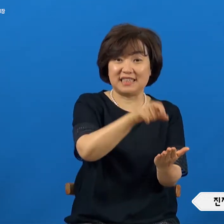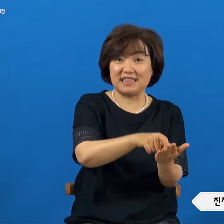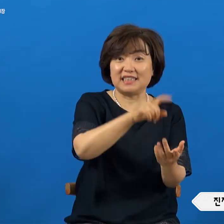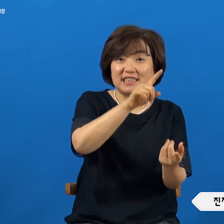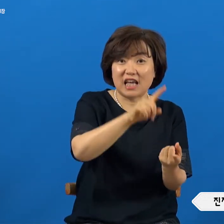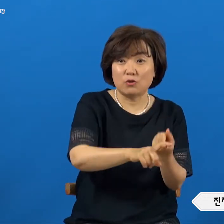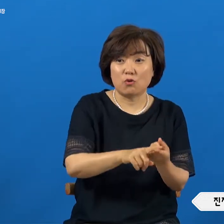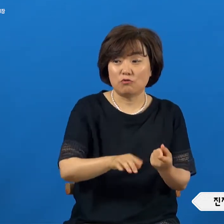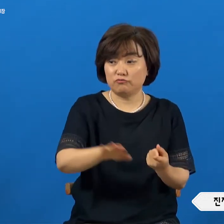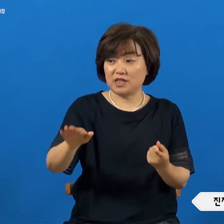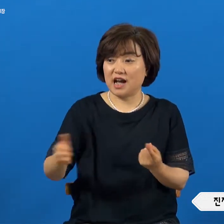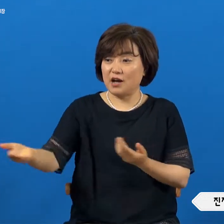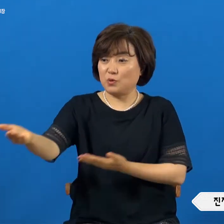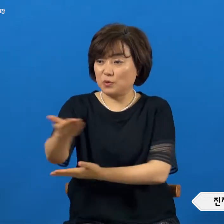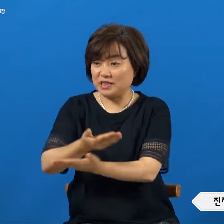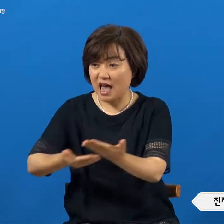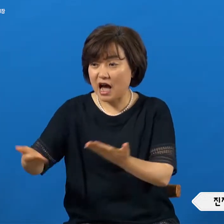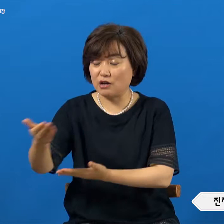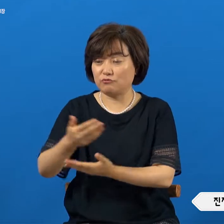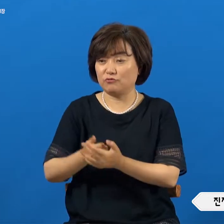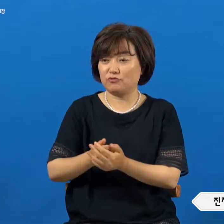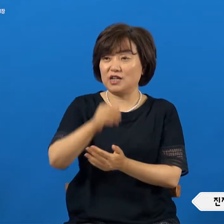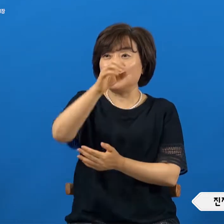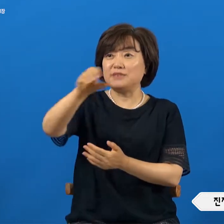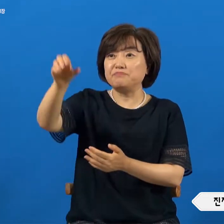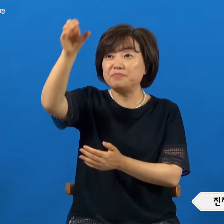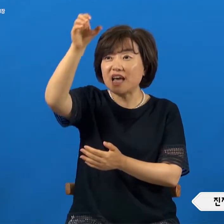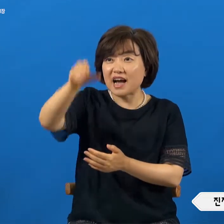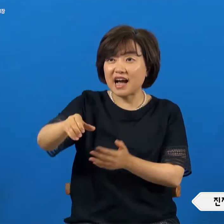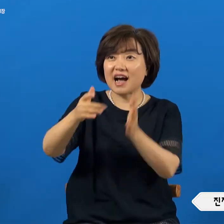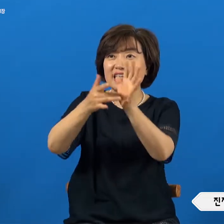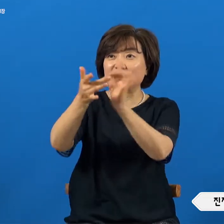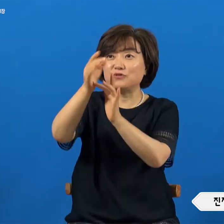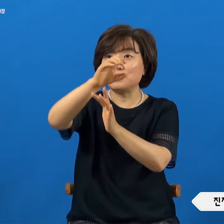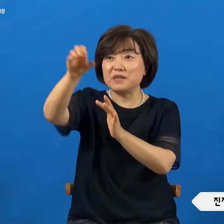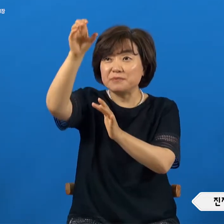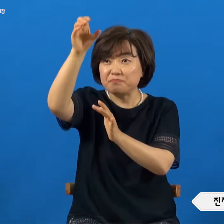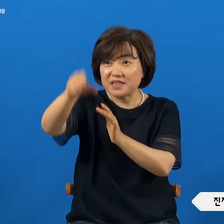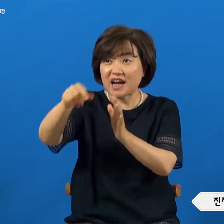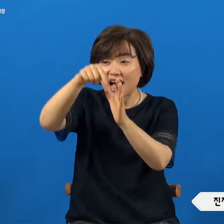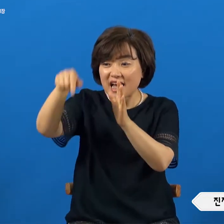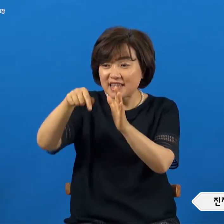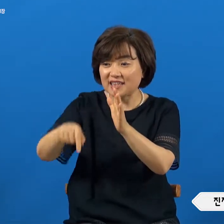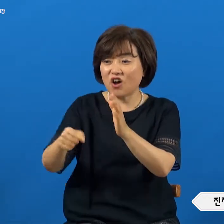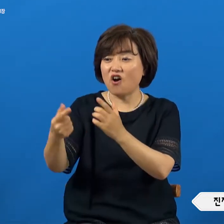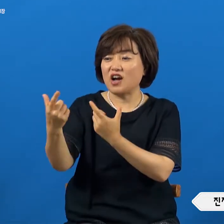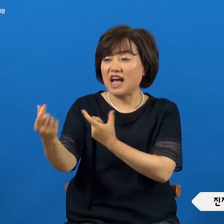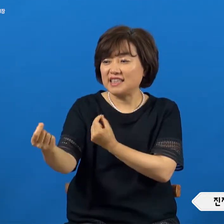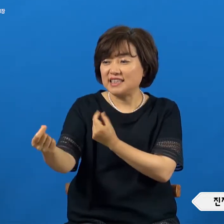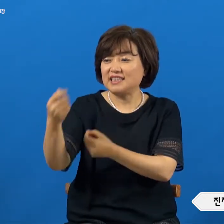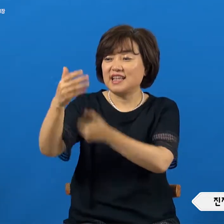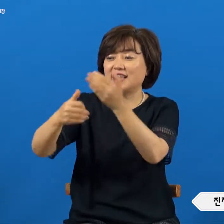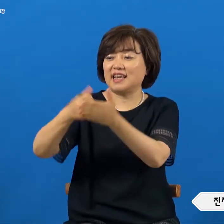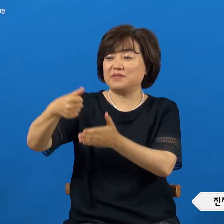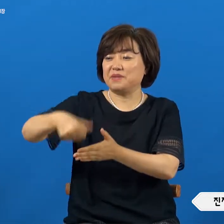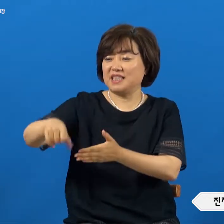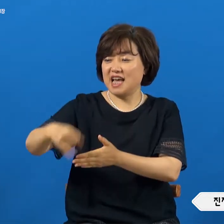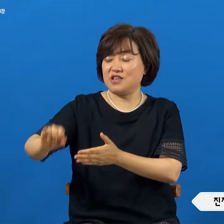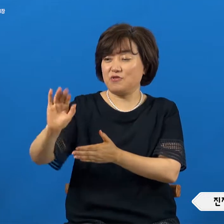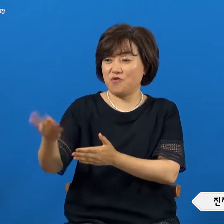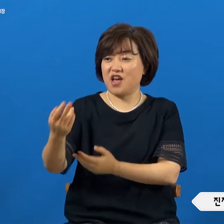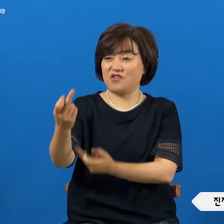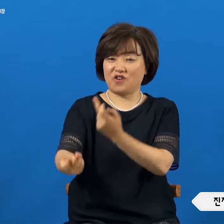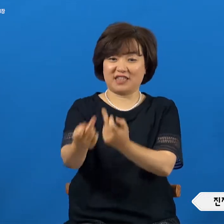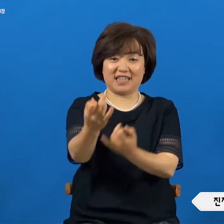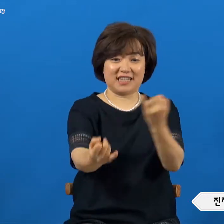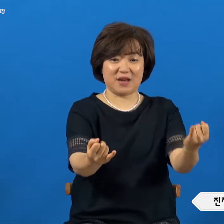가능한 이유, 예수 그리스도의 십자가로 하나님의 자녀가 된 우리가 형제이고